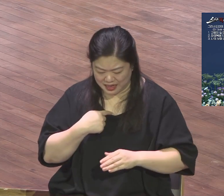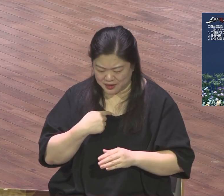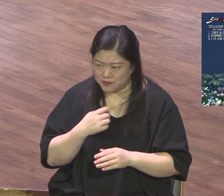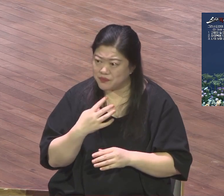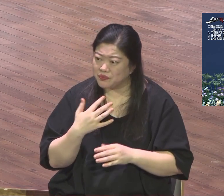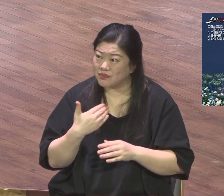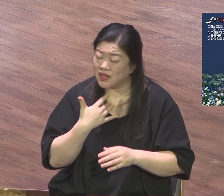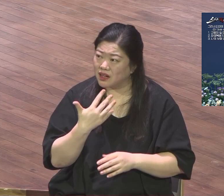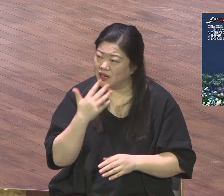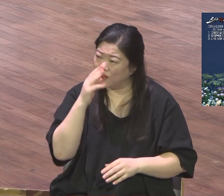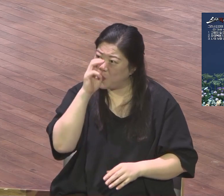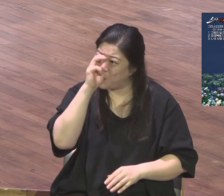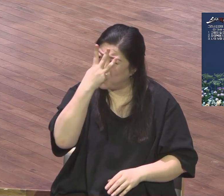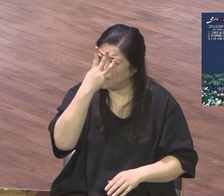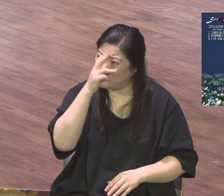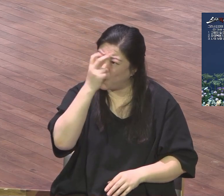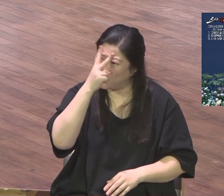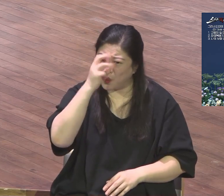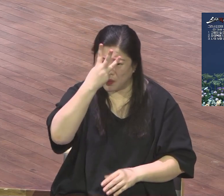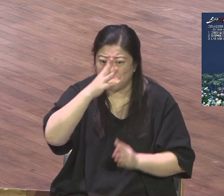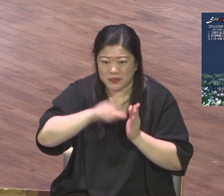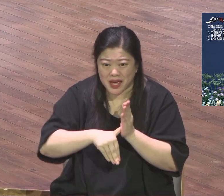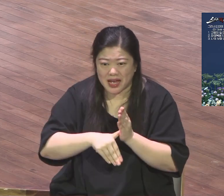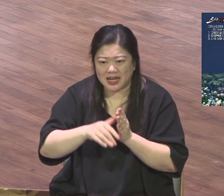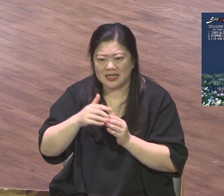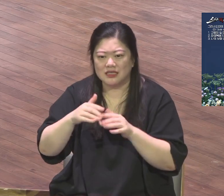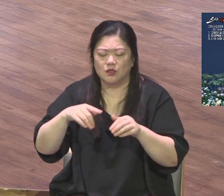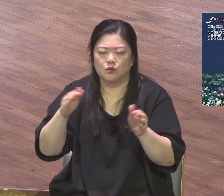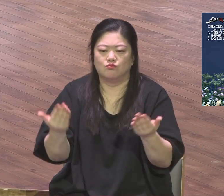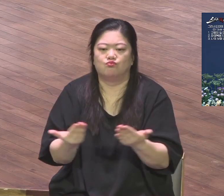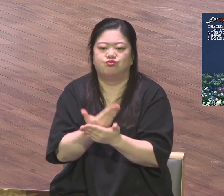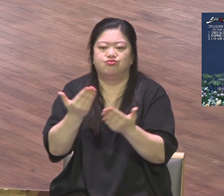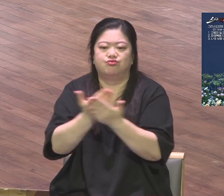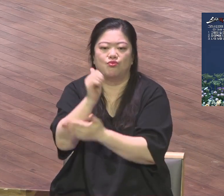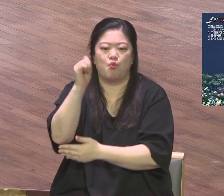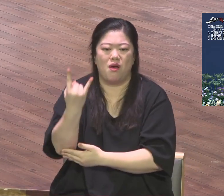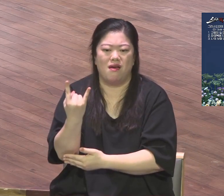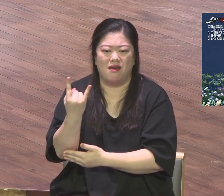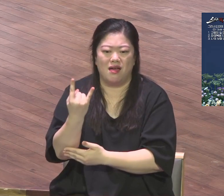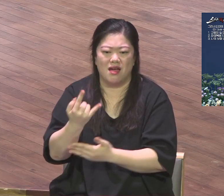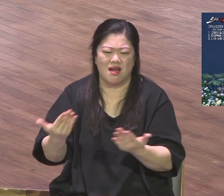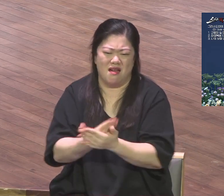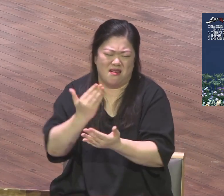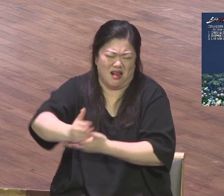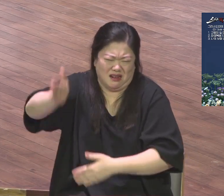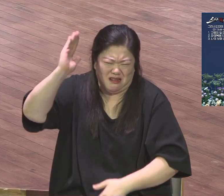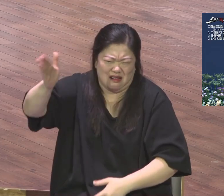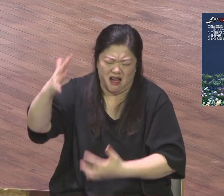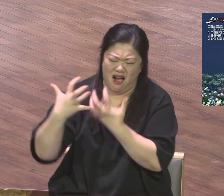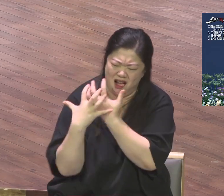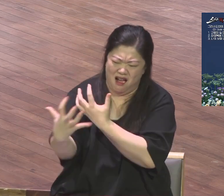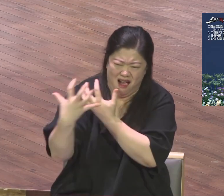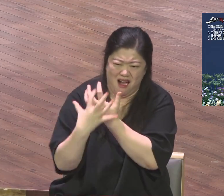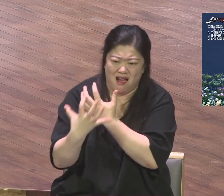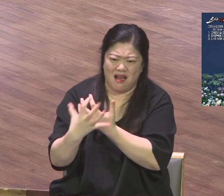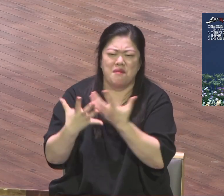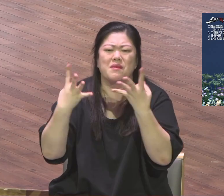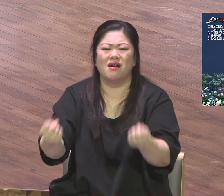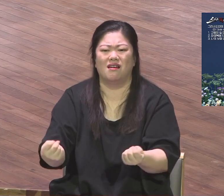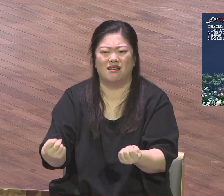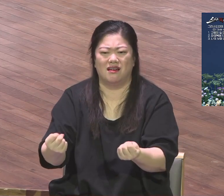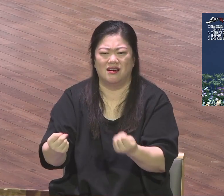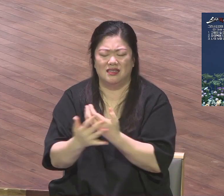기도원, 하늘산 기도원, 여러 기도원 찾아다니면서 은혜를 갈구하는 가운데 군에 입대를 했고 전역